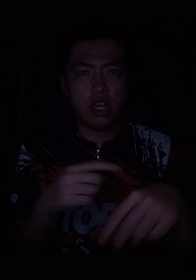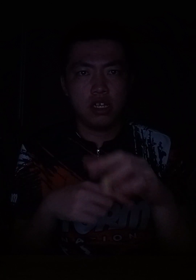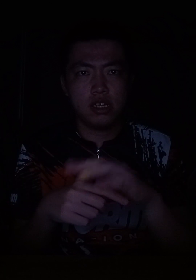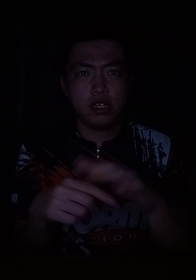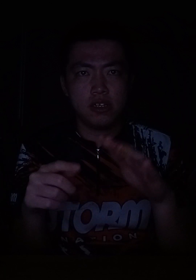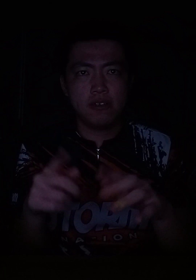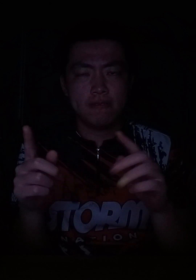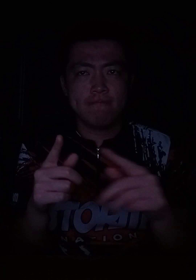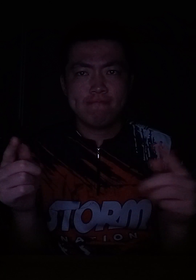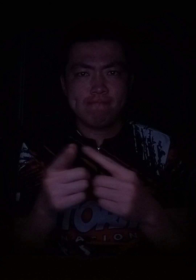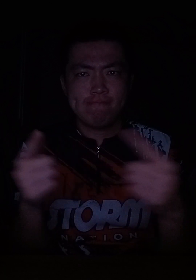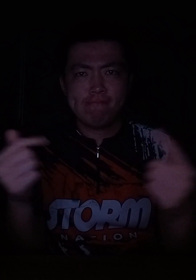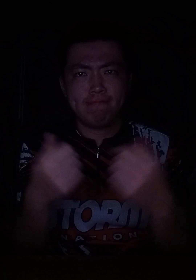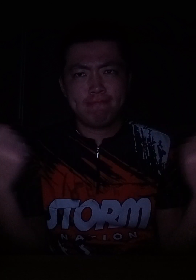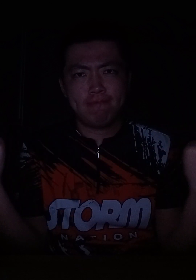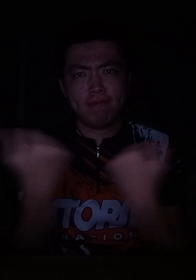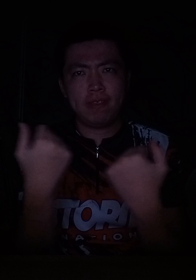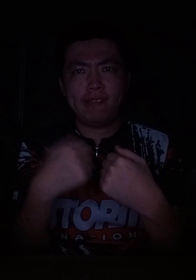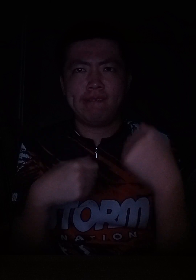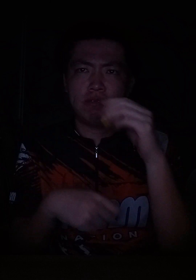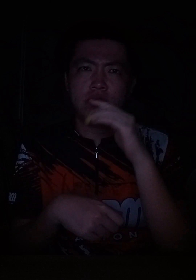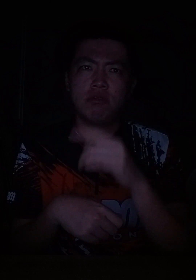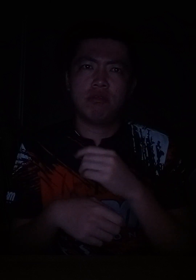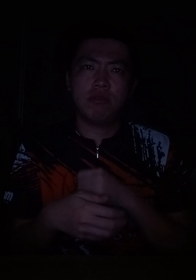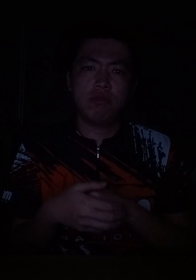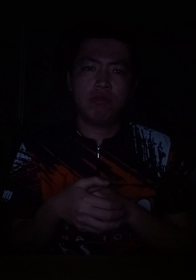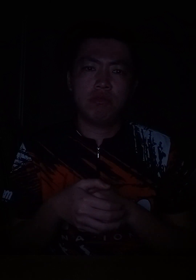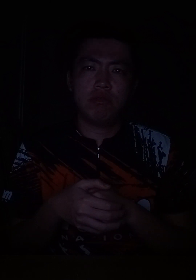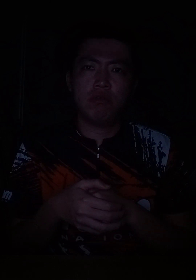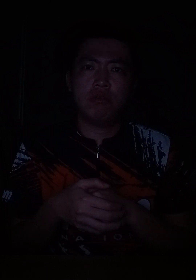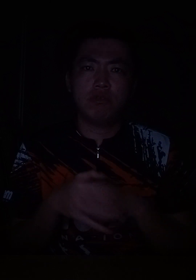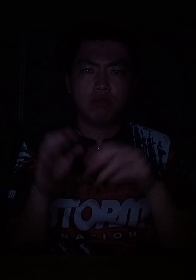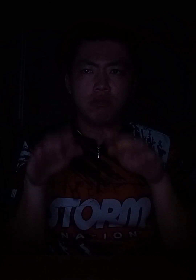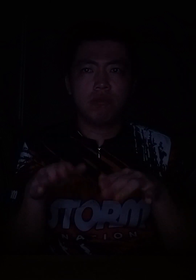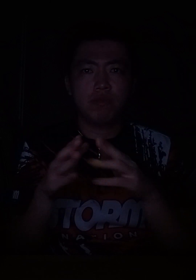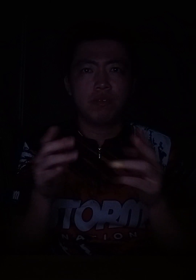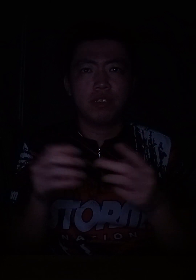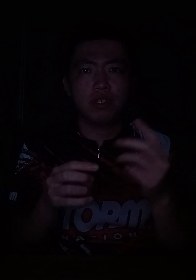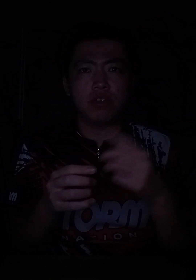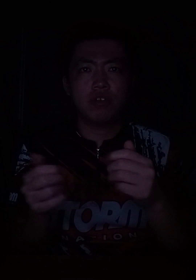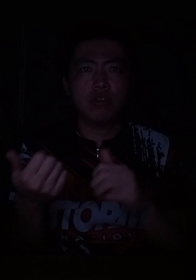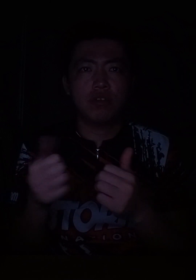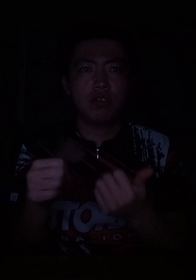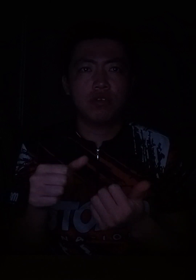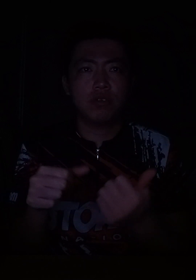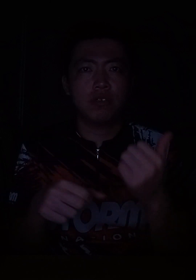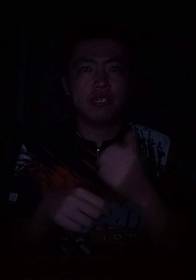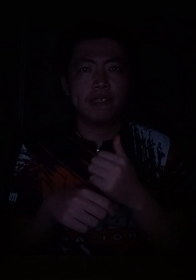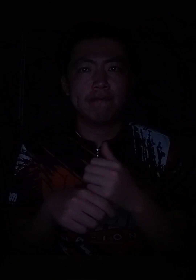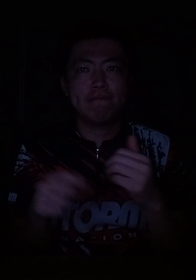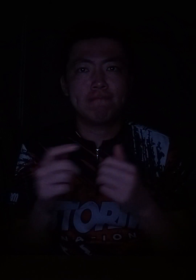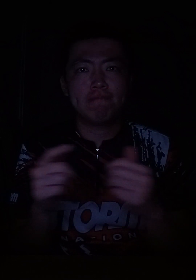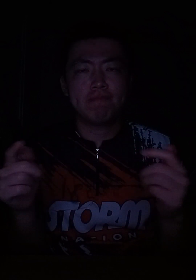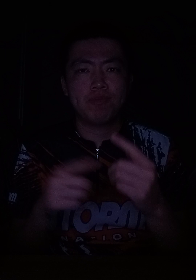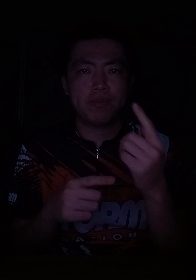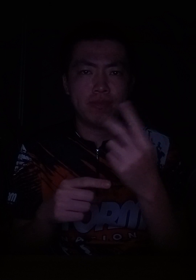무단 침입한 남성과 부딪히는 사고가 발생했습니다. 남성은 그 자리에서 숨졌고 해당 열차도 사고 수습을 위해